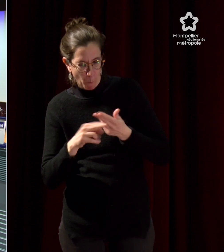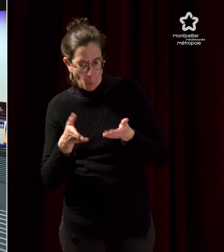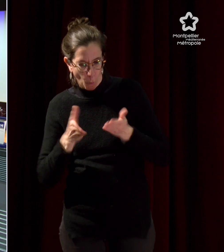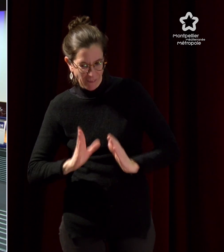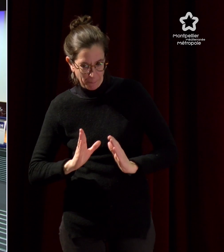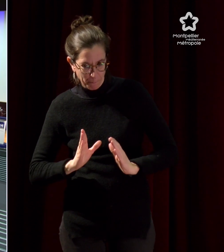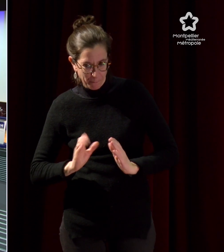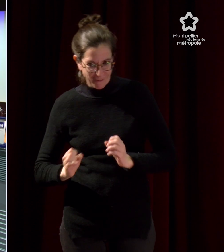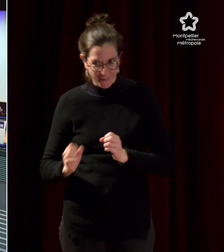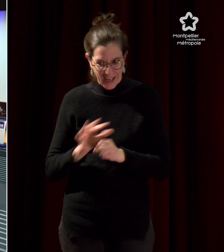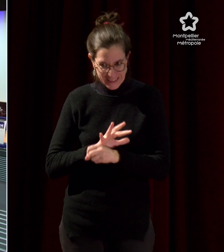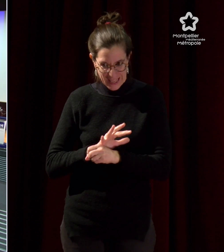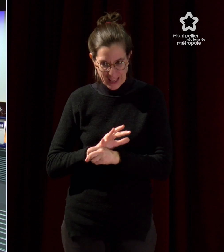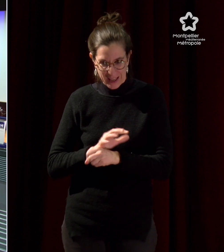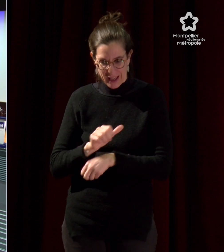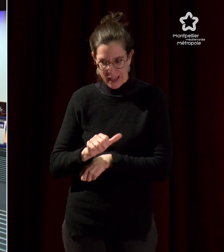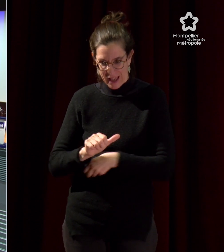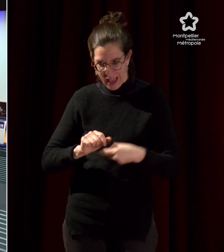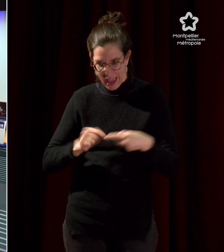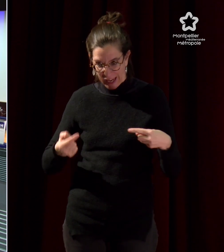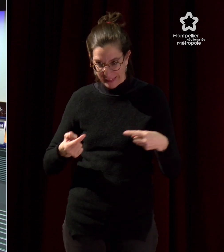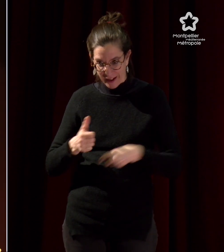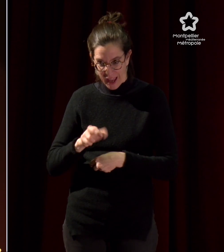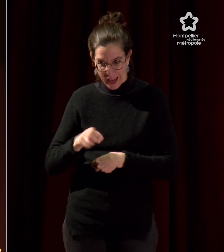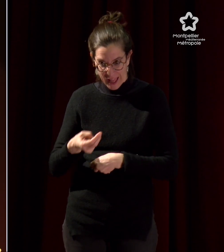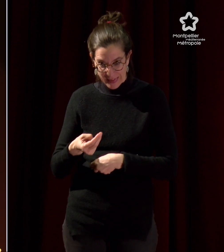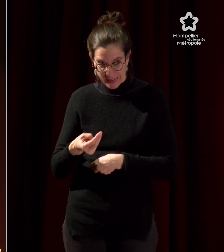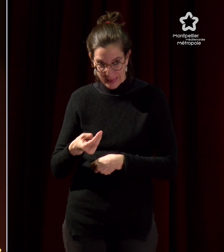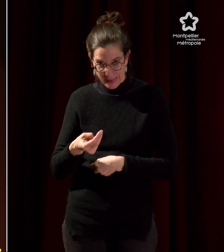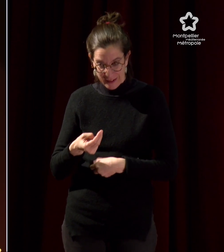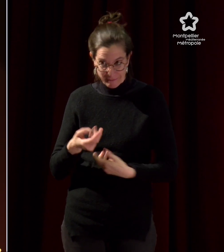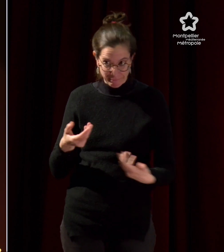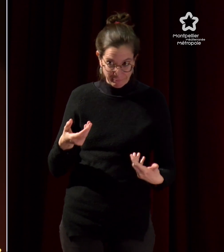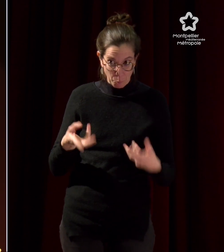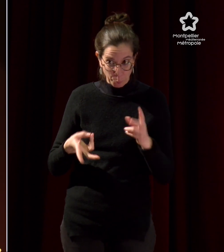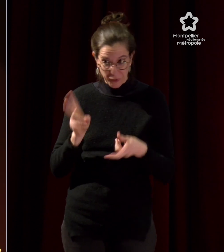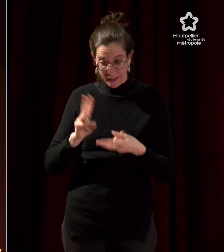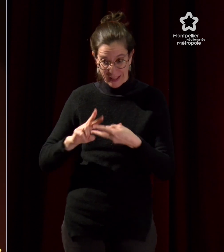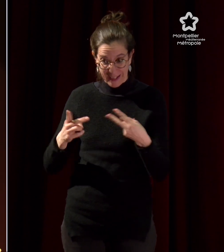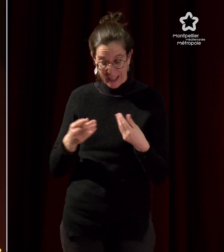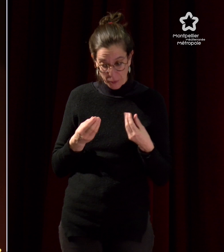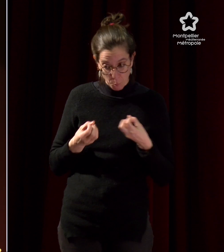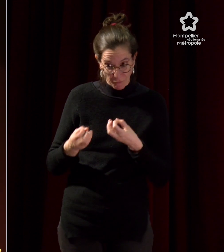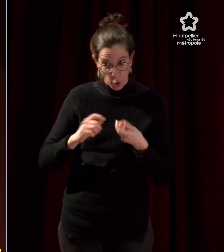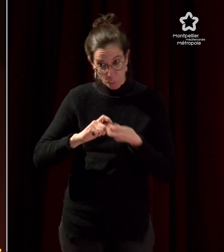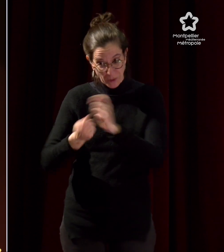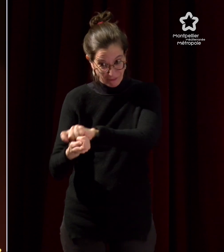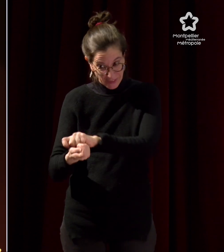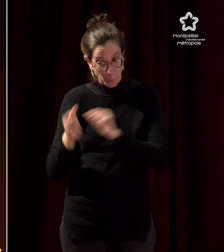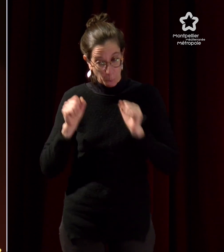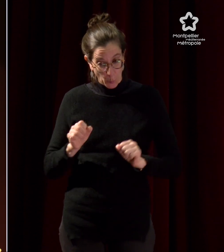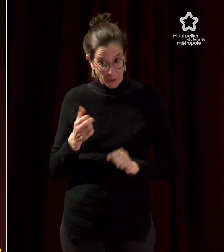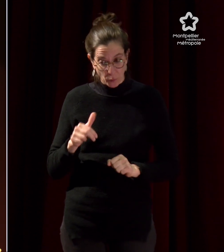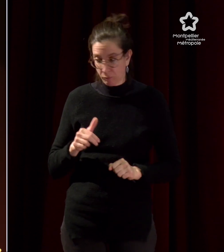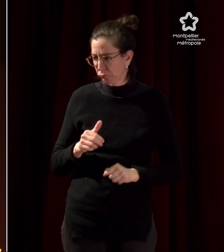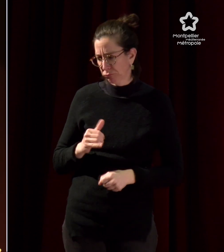vaccins ARN qui pourraient, soi-disant, modifier notre ADN. Ah non, ça c'est complètement faux. L'ARN, c'est de